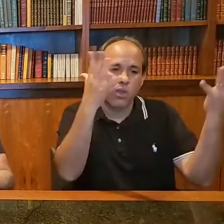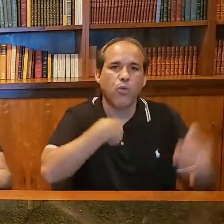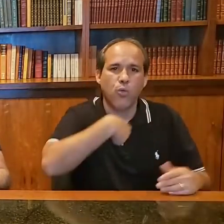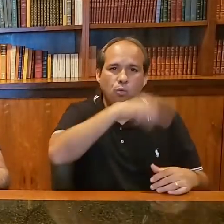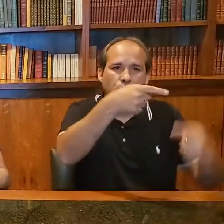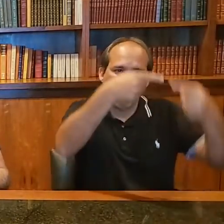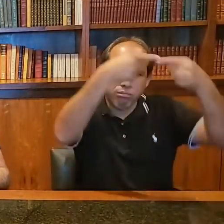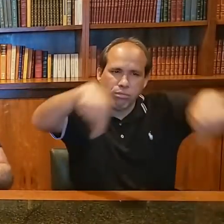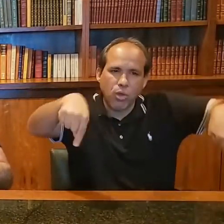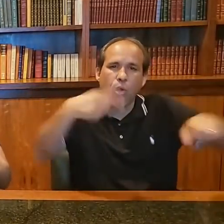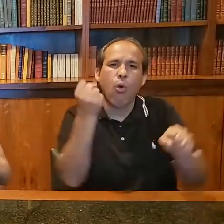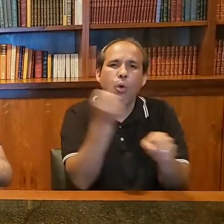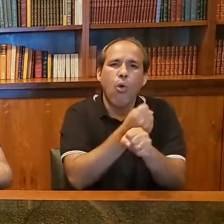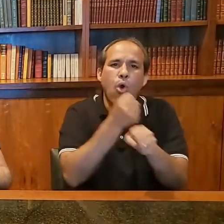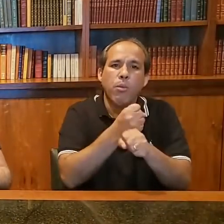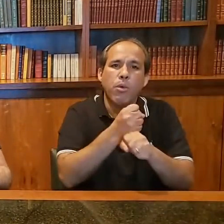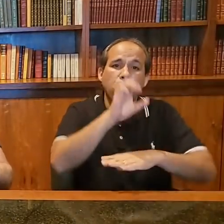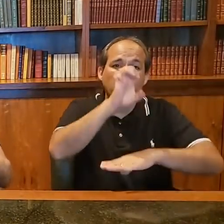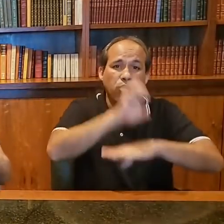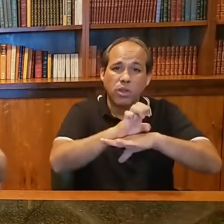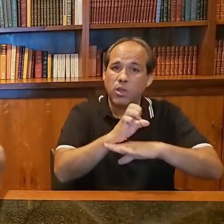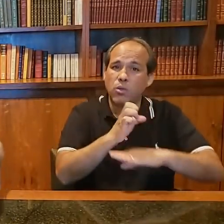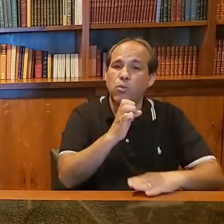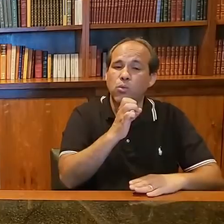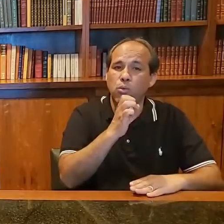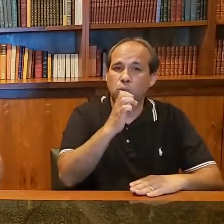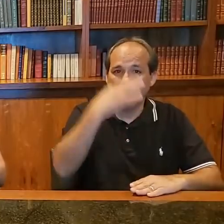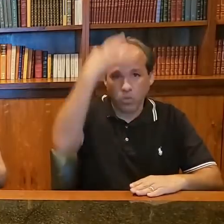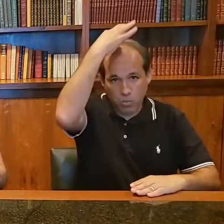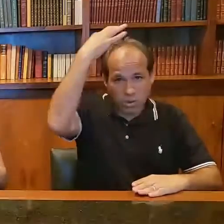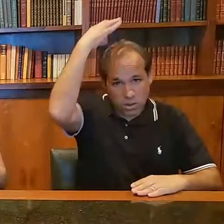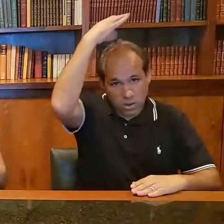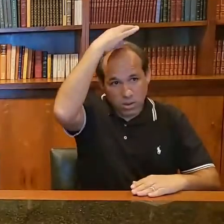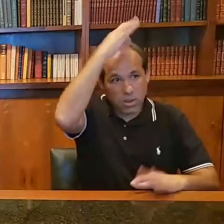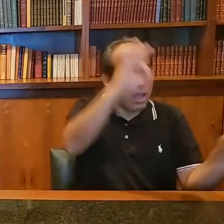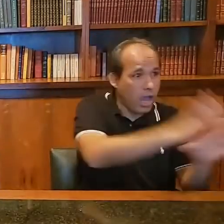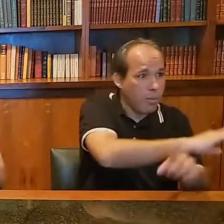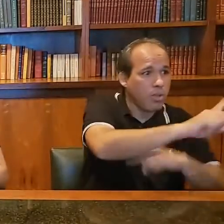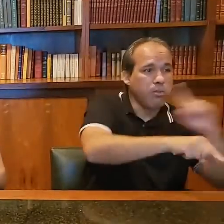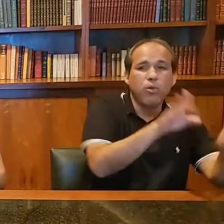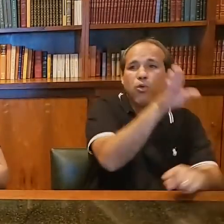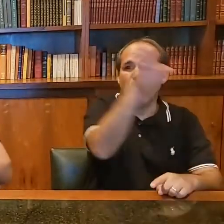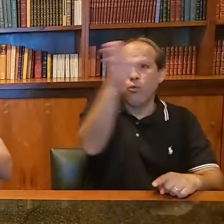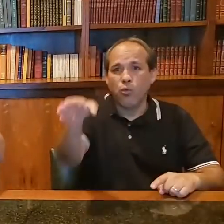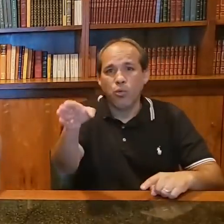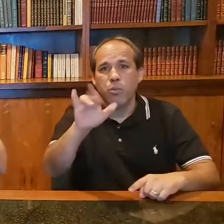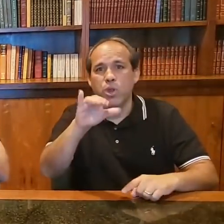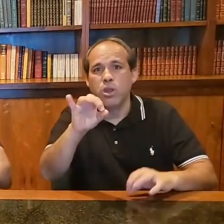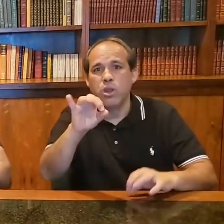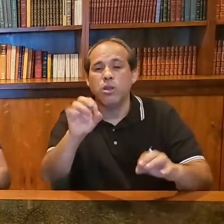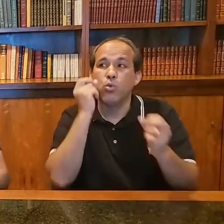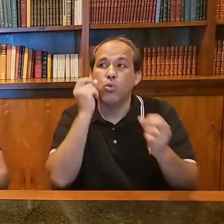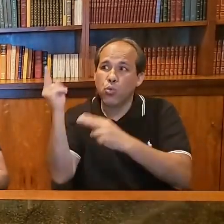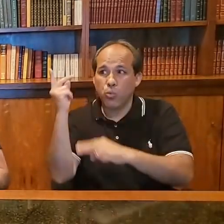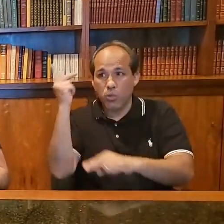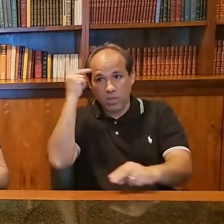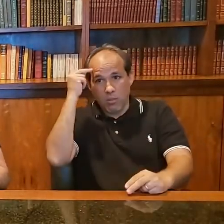inaugurar obras no Espírito Santo. É de lá, caminho para o Rio de Janeiro, vou pernoitar em São Paulo,